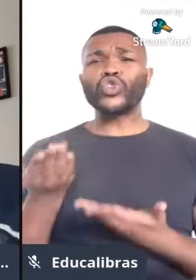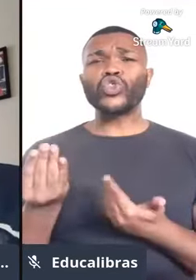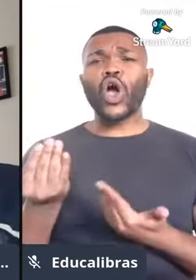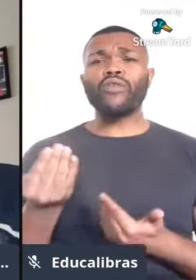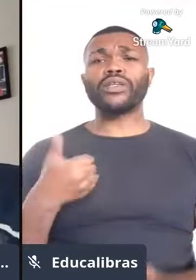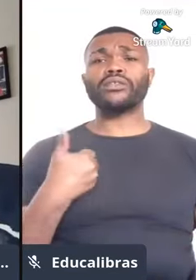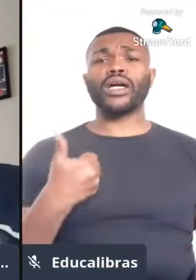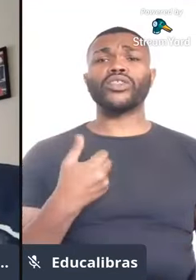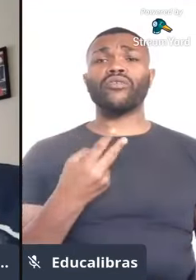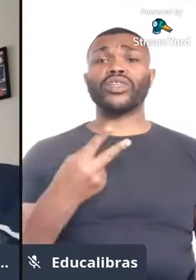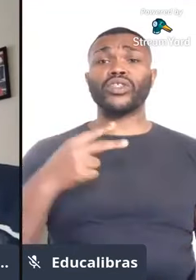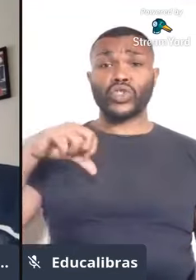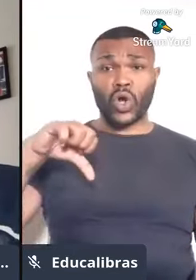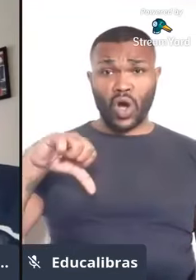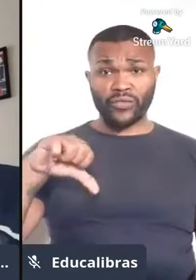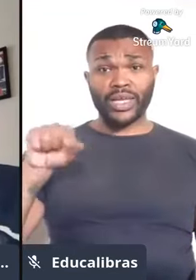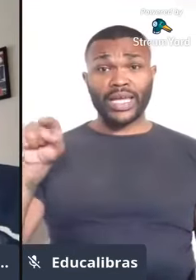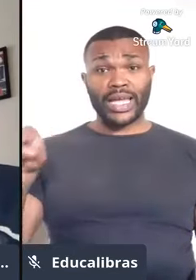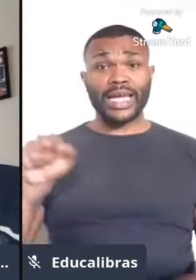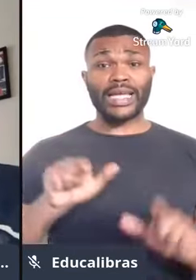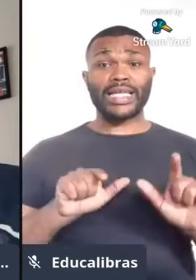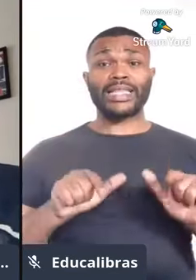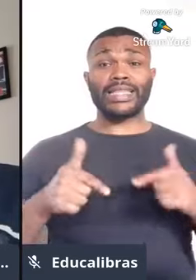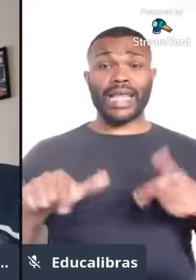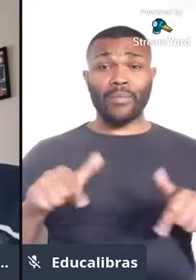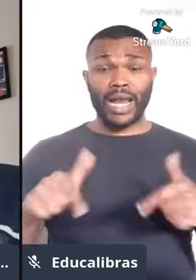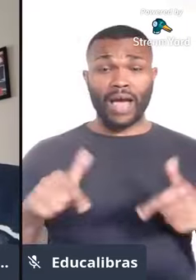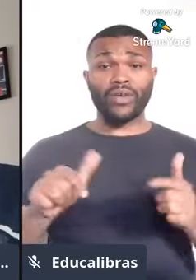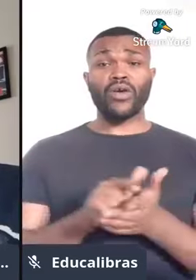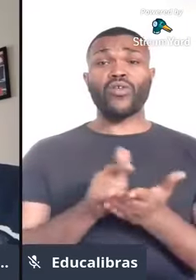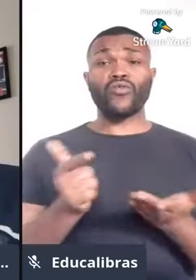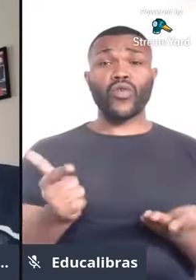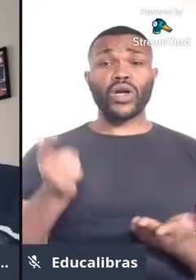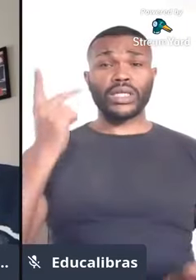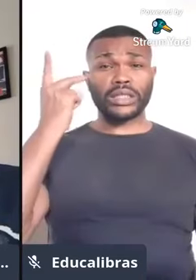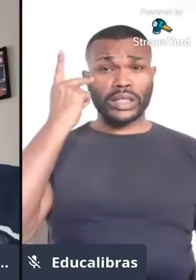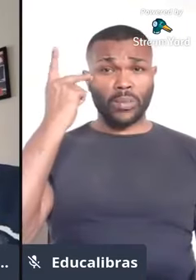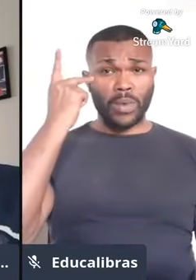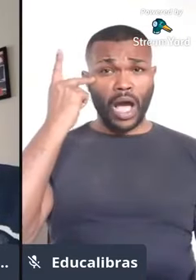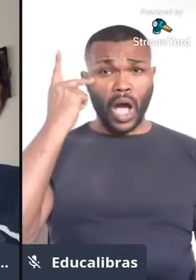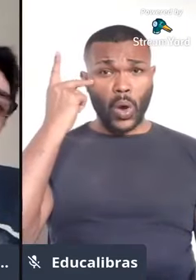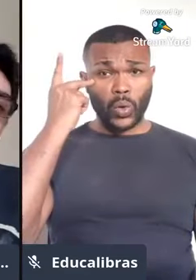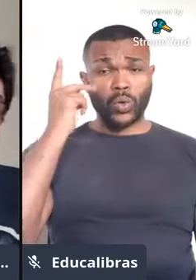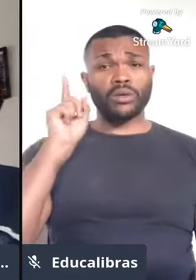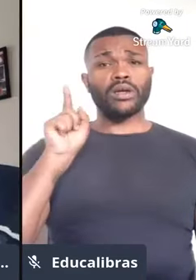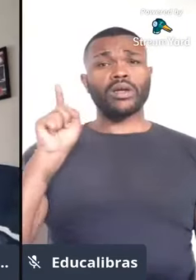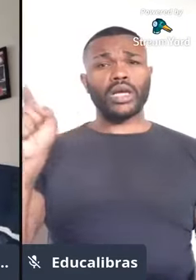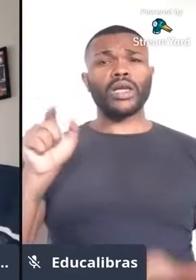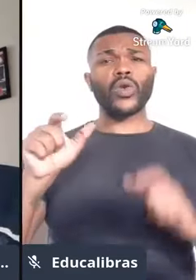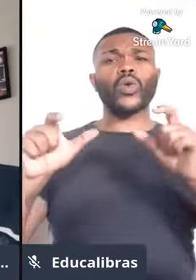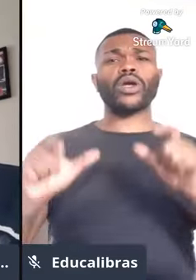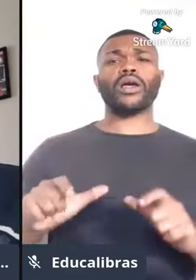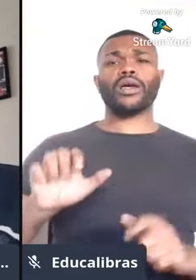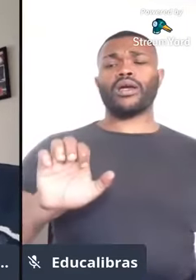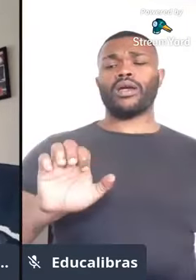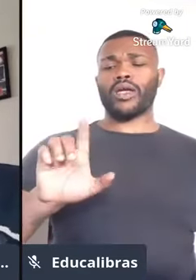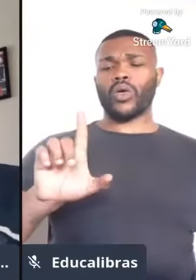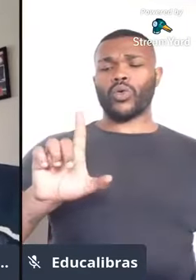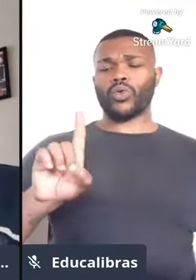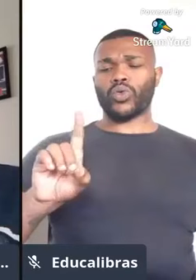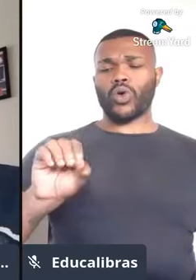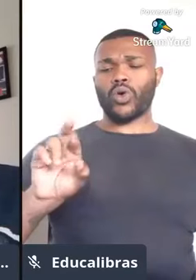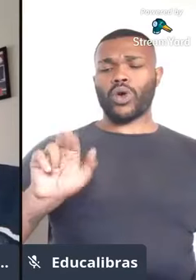1975, ele era repórter da Folha de São Paulo, eles estavam voltando de uma pauta em Eldorado Paulista, no Vale do Ribeira, aqui na